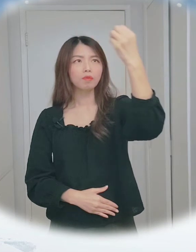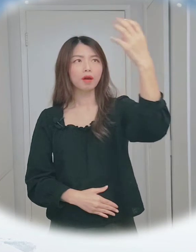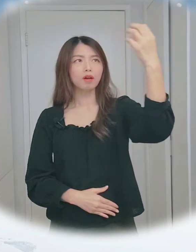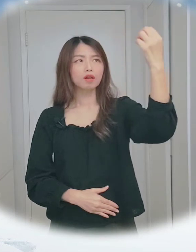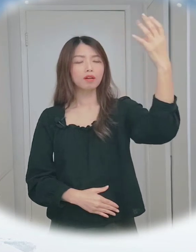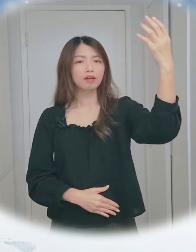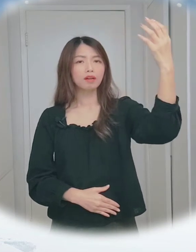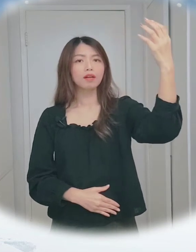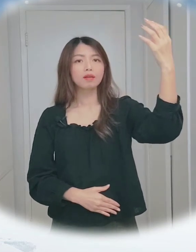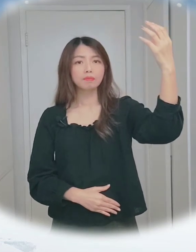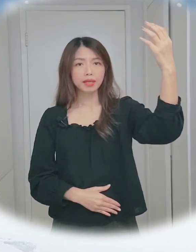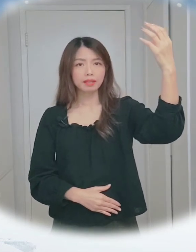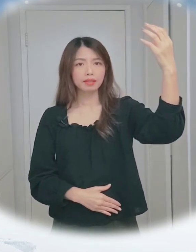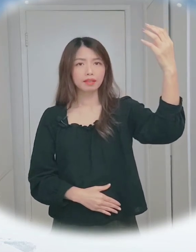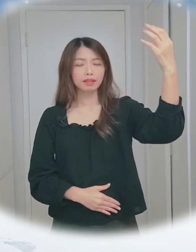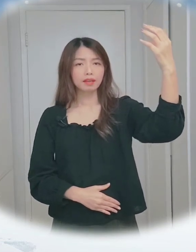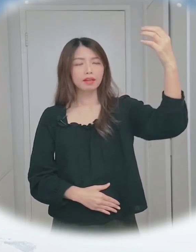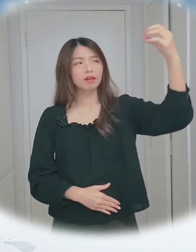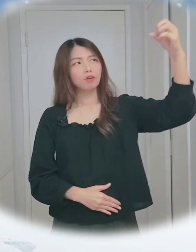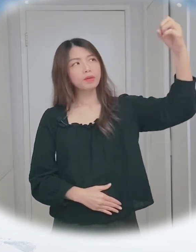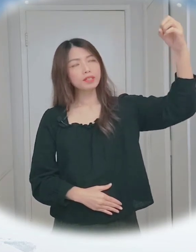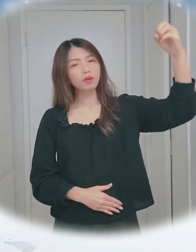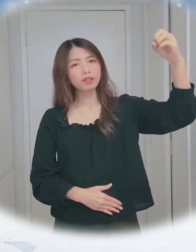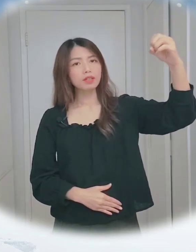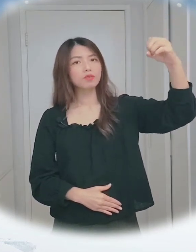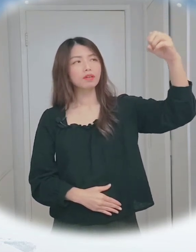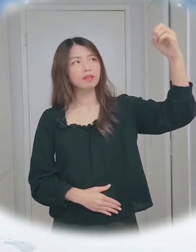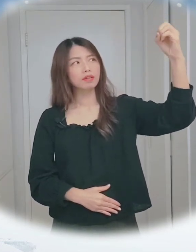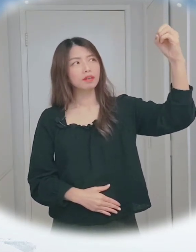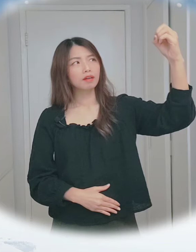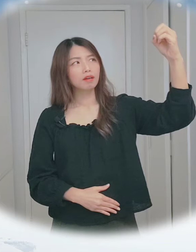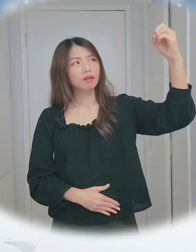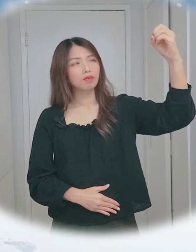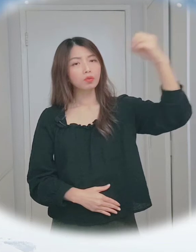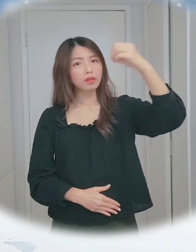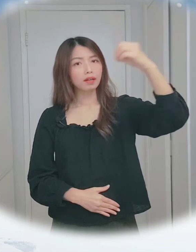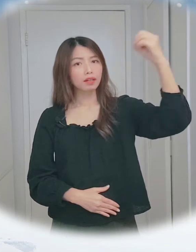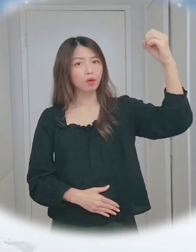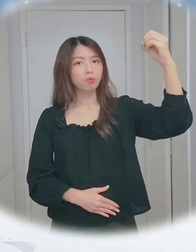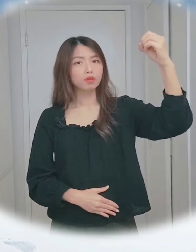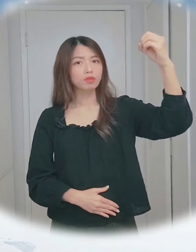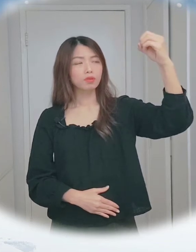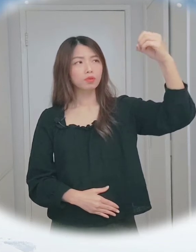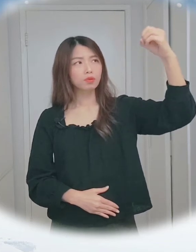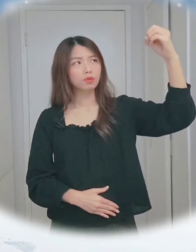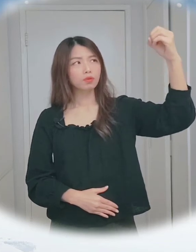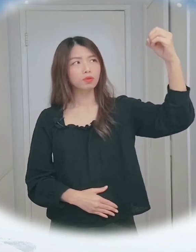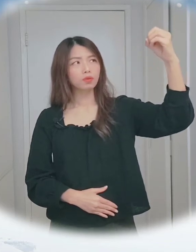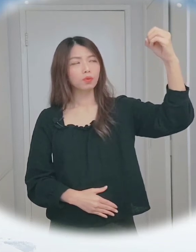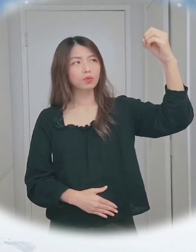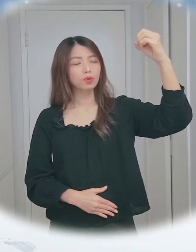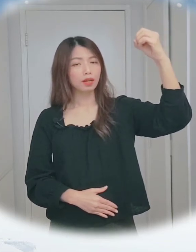저 별빛 빛이라고 하는 뜻의 수어는 손을 약간 이렇게 오므려주시고